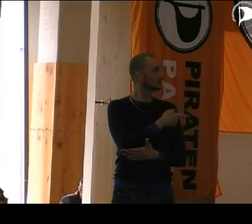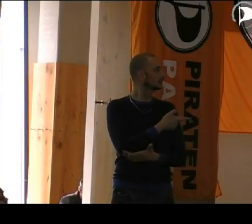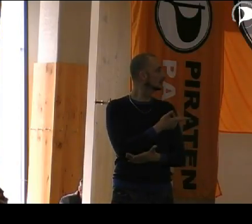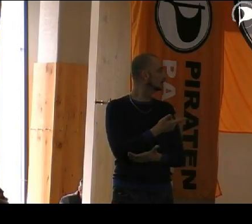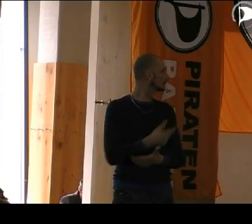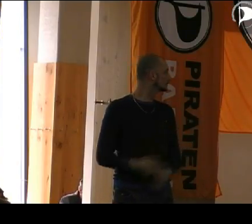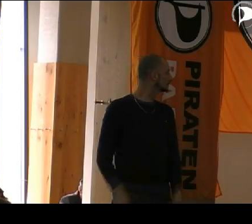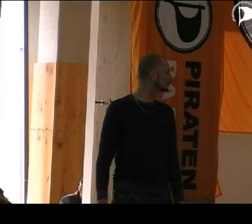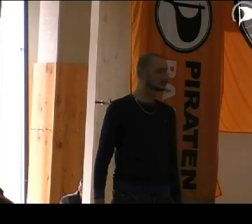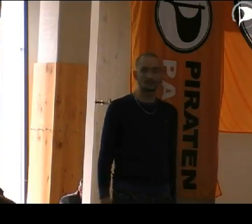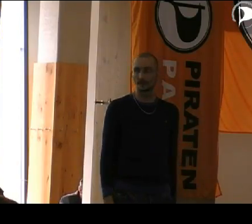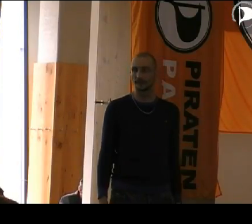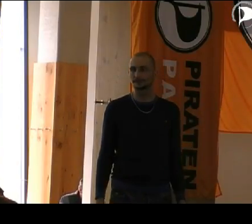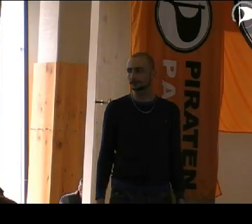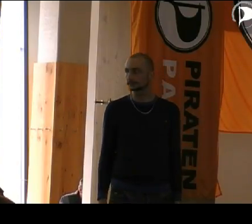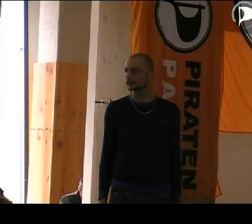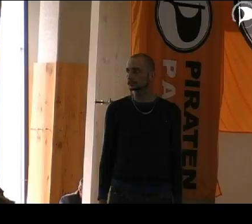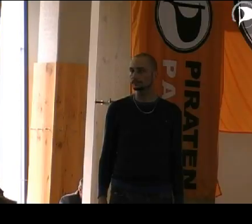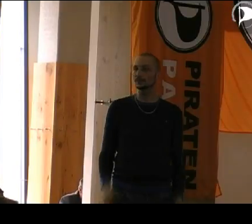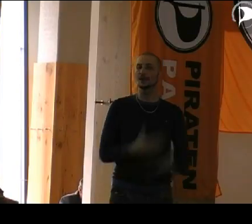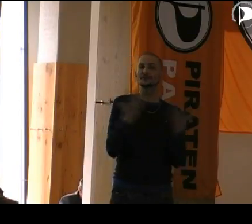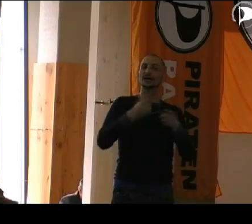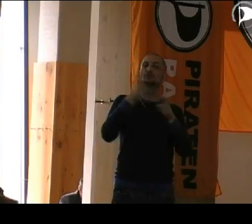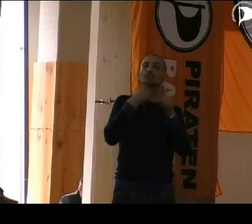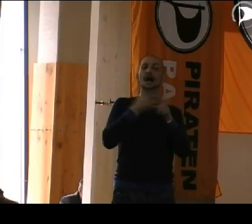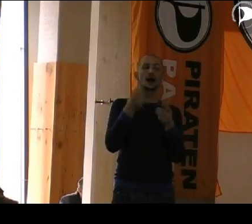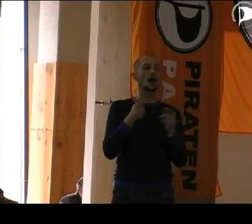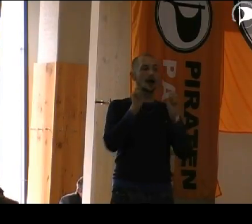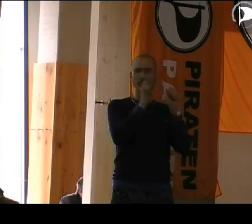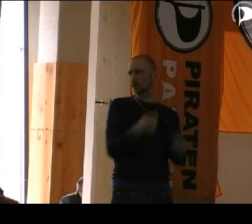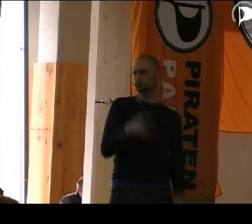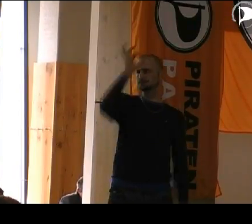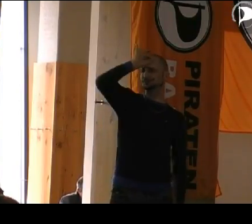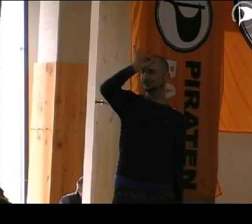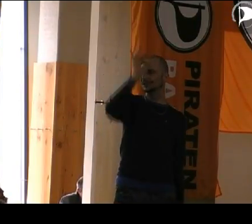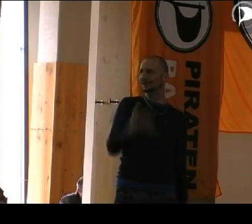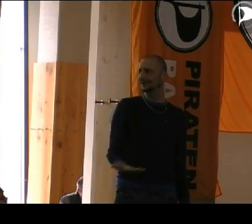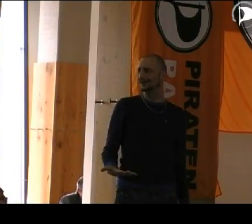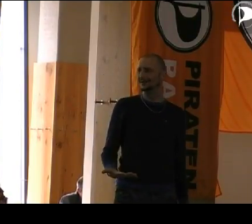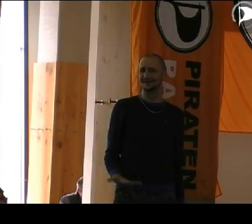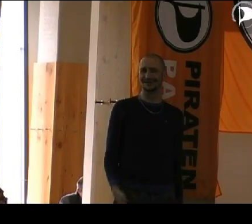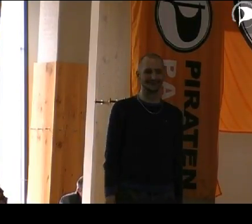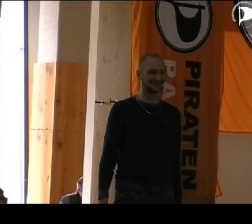ist jetzt richtig welche nummer hat er als leiter